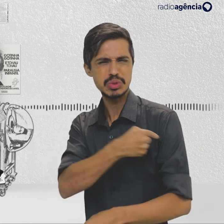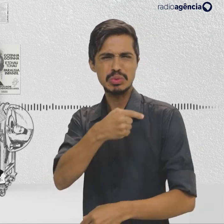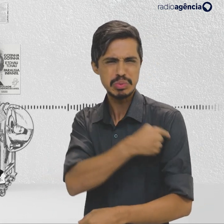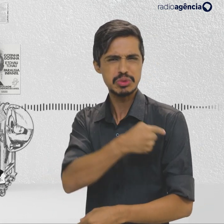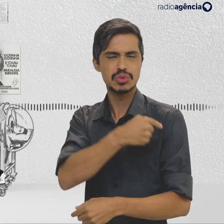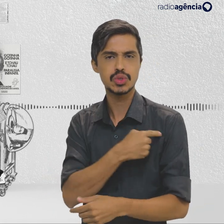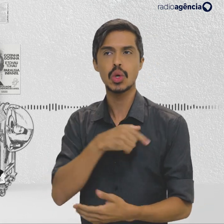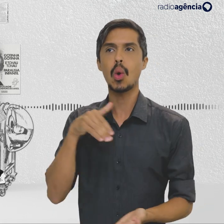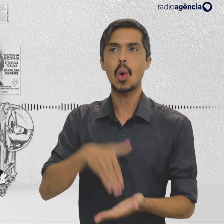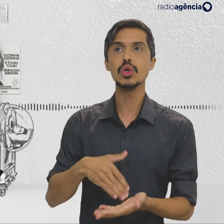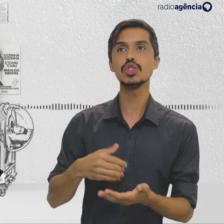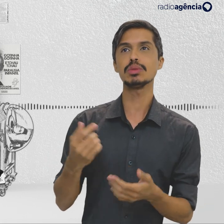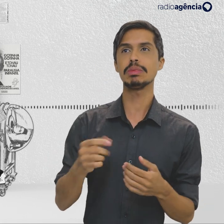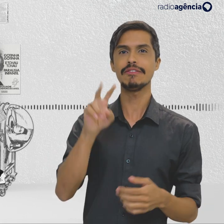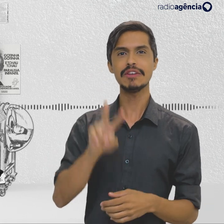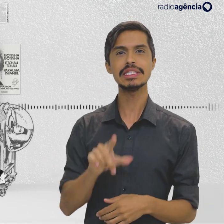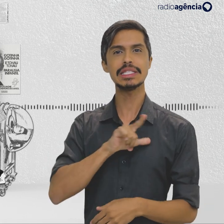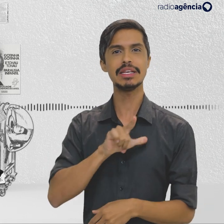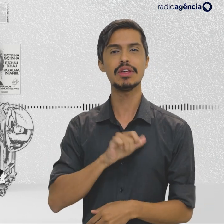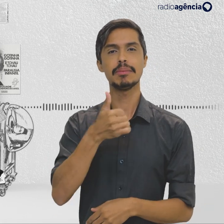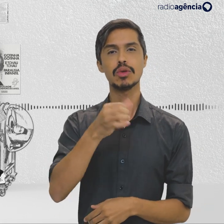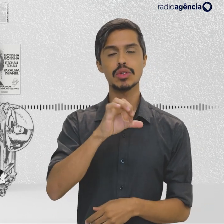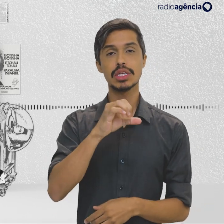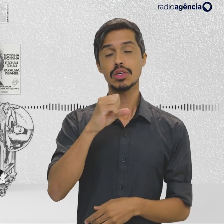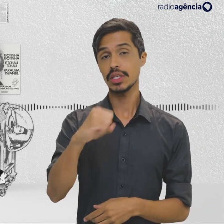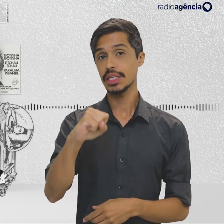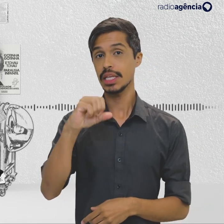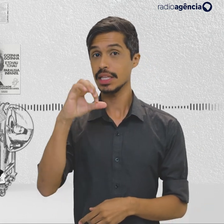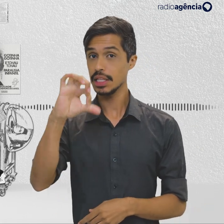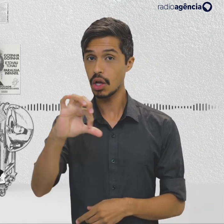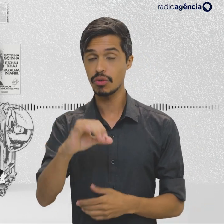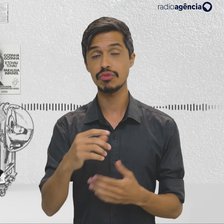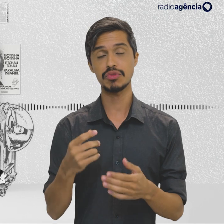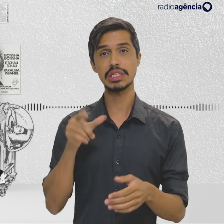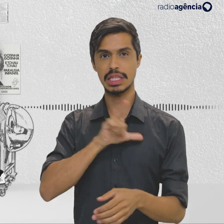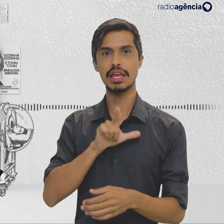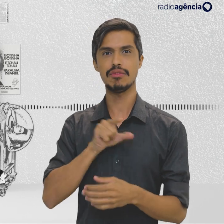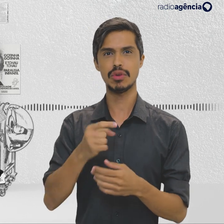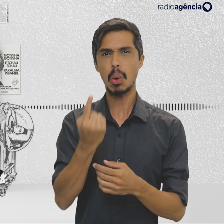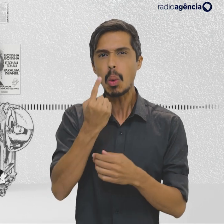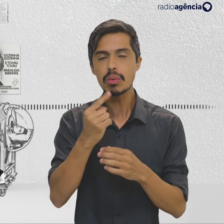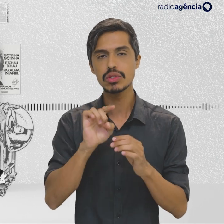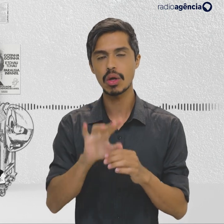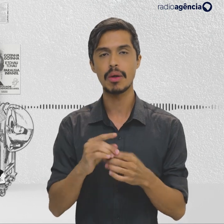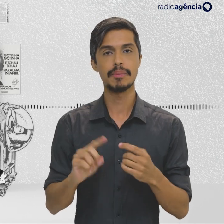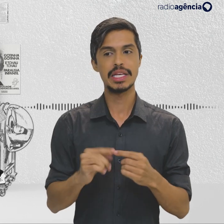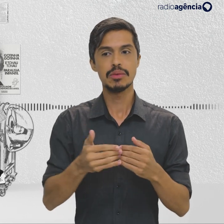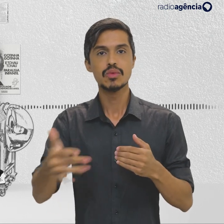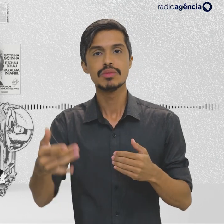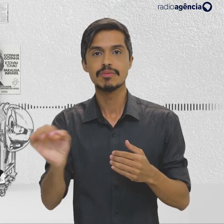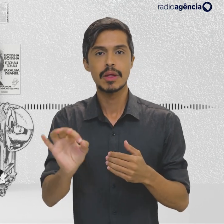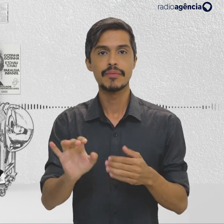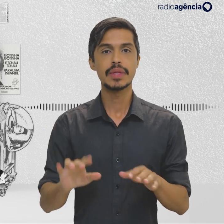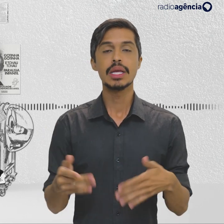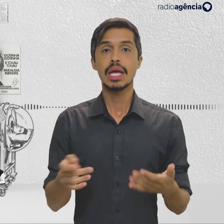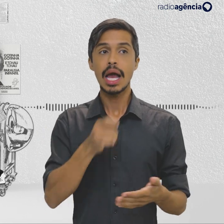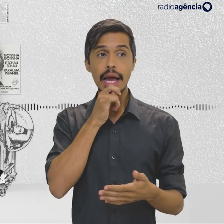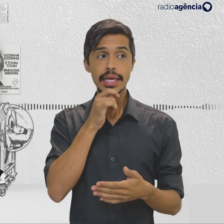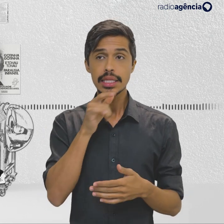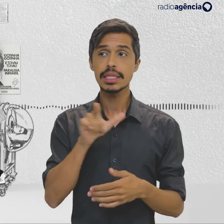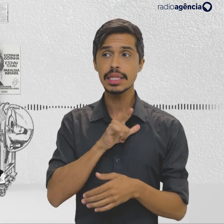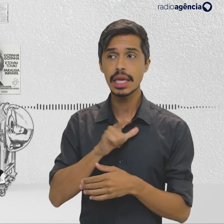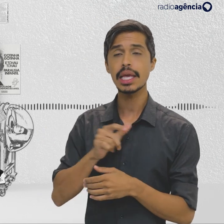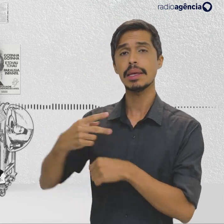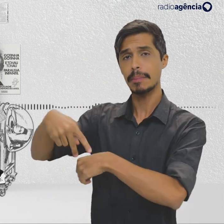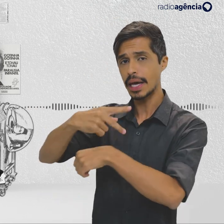foi registrado em 1989 mas justamente pelo fato do vírus ainda existir de forma